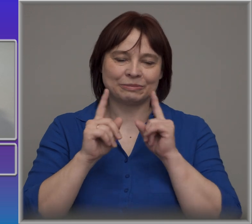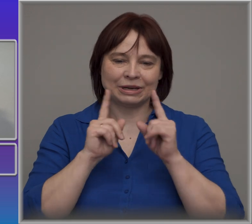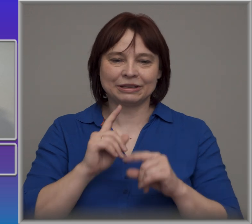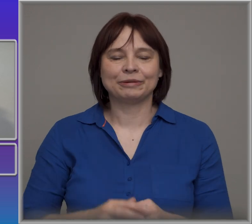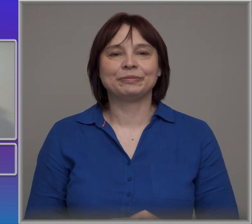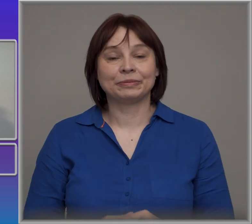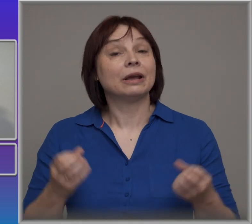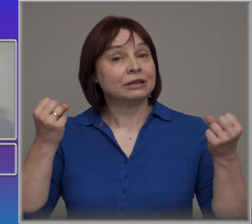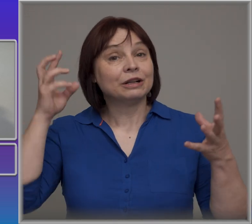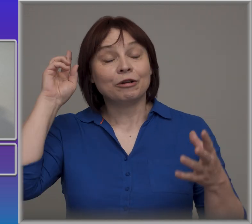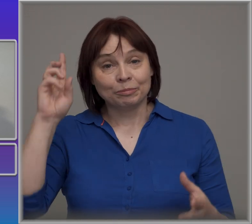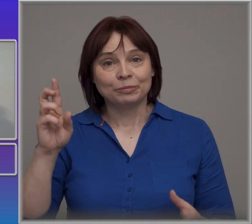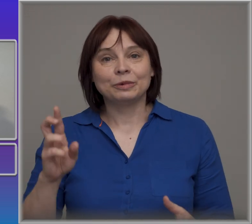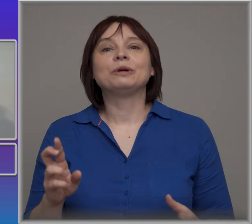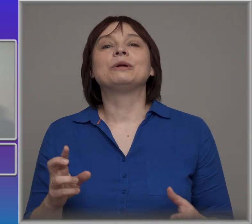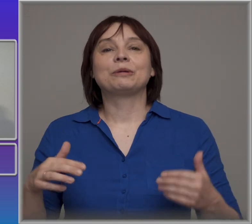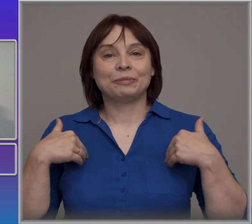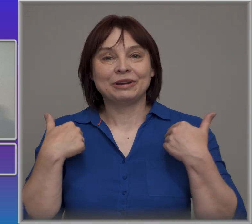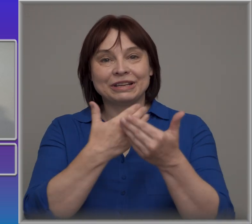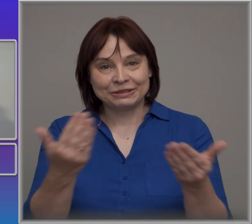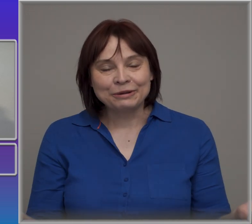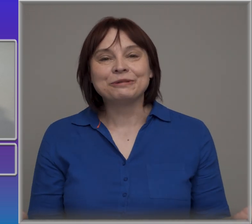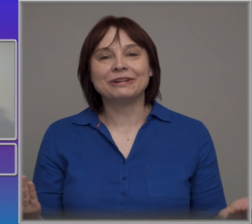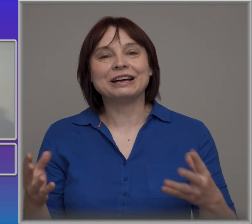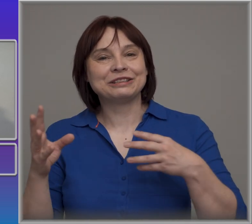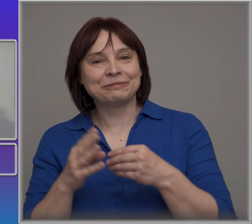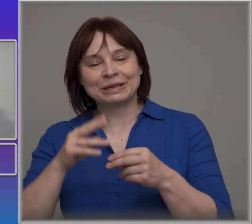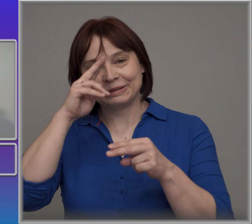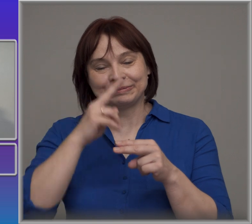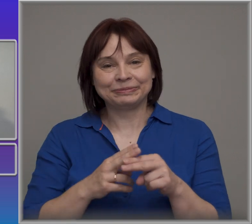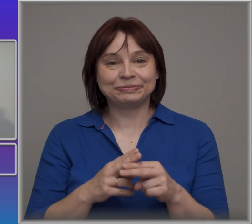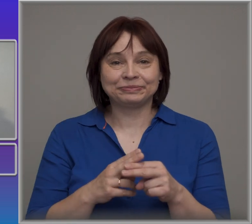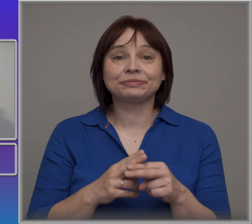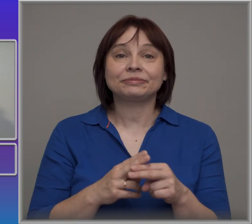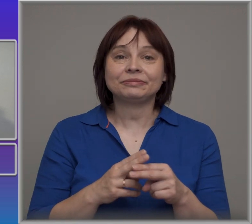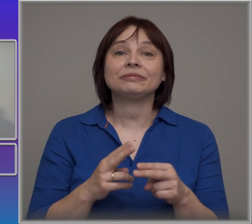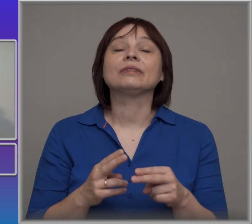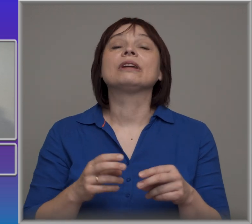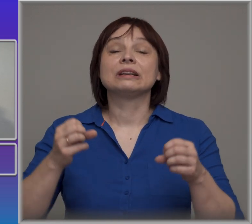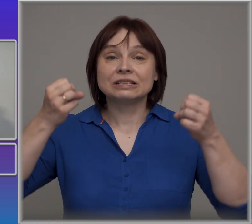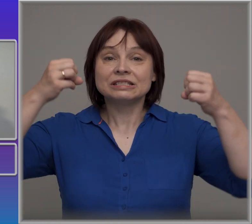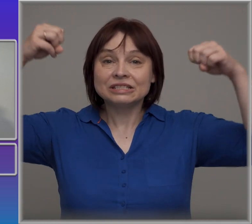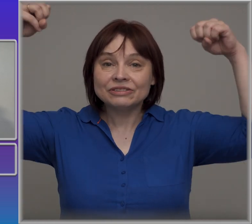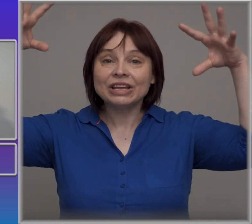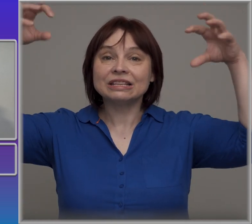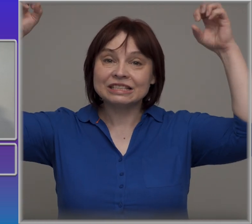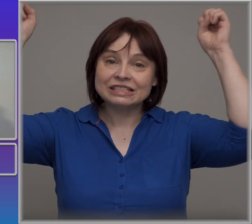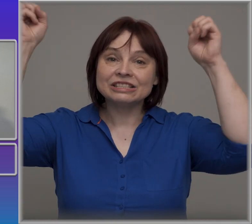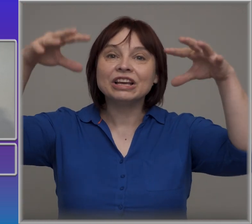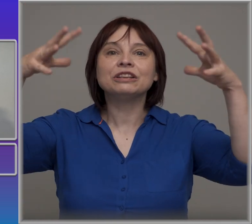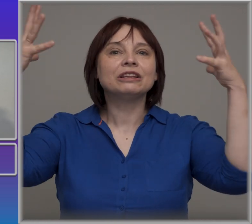тоже вас приветствую с моими драгоценными братьями. И как они сказали перед эфиром, что свет светит во тьме, и тьма не может